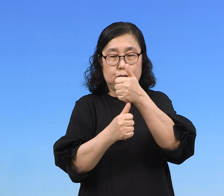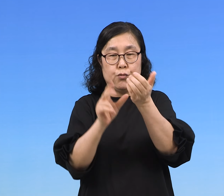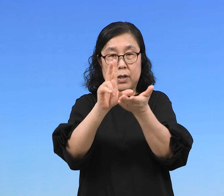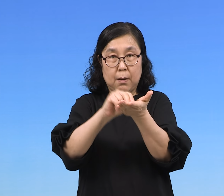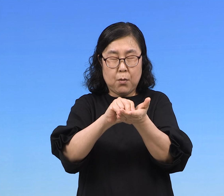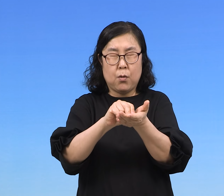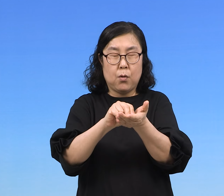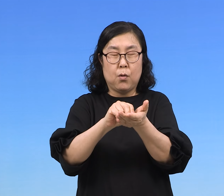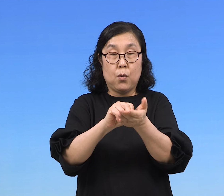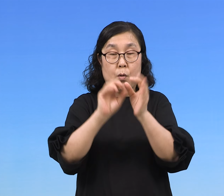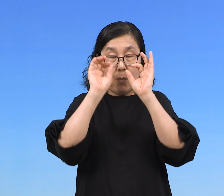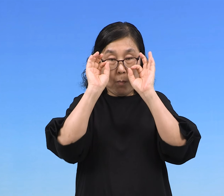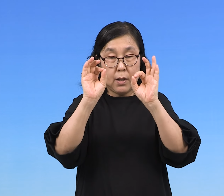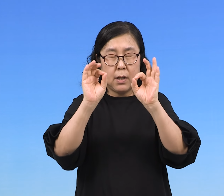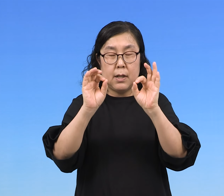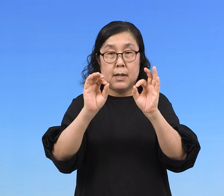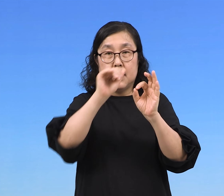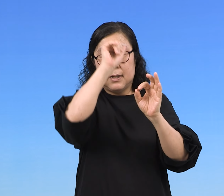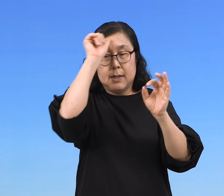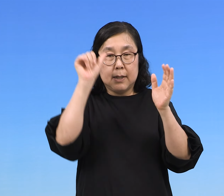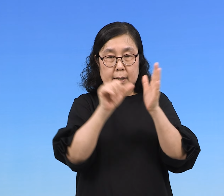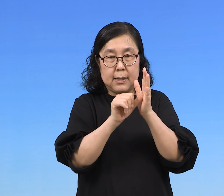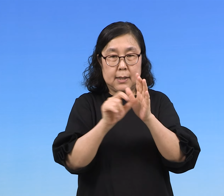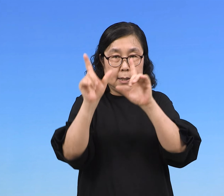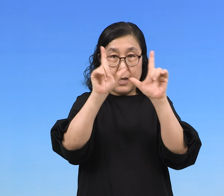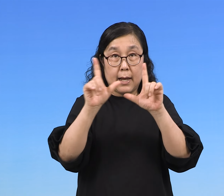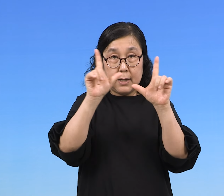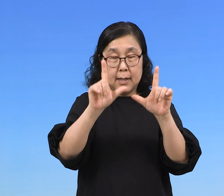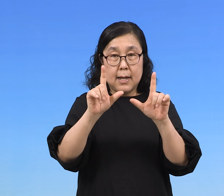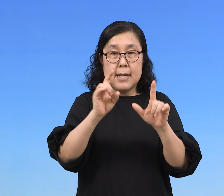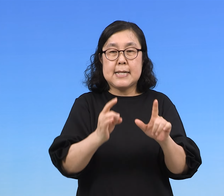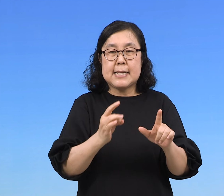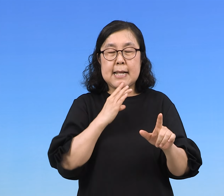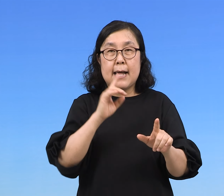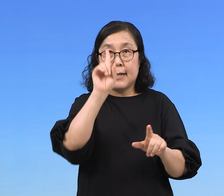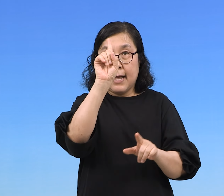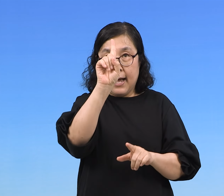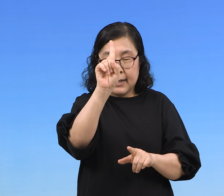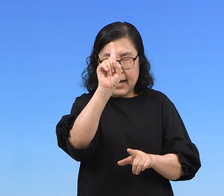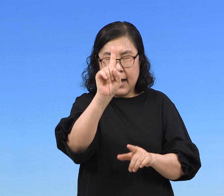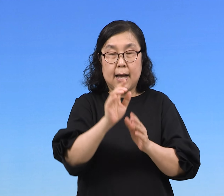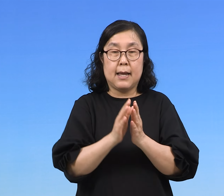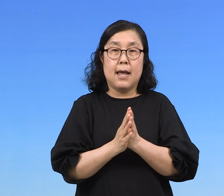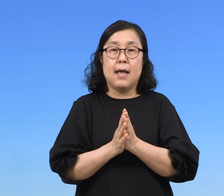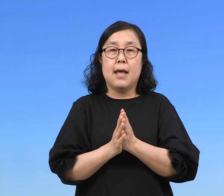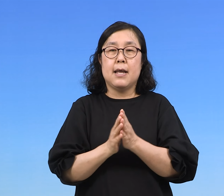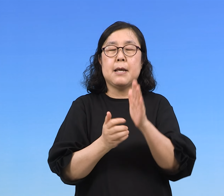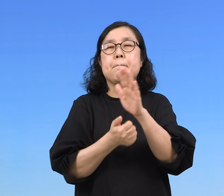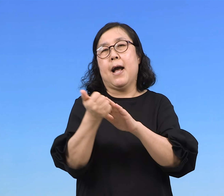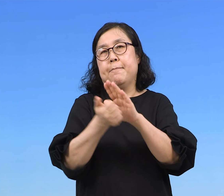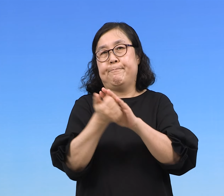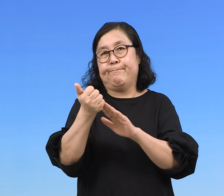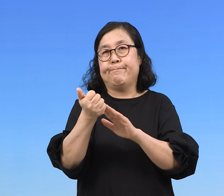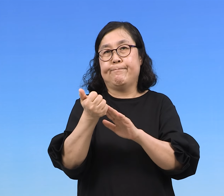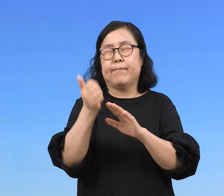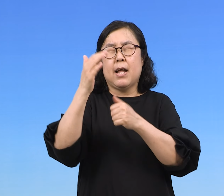같아요. 인생 단 하나의 희망, 인생 단 하나의